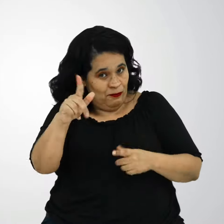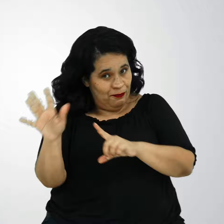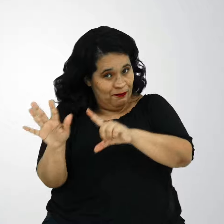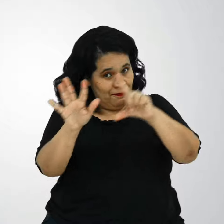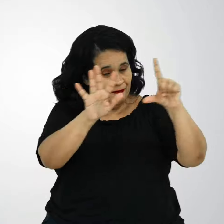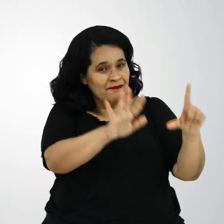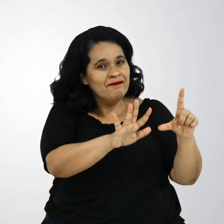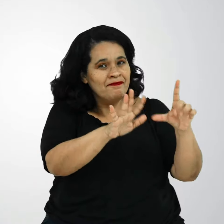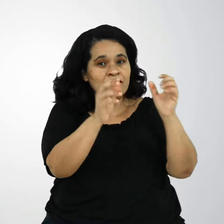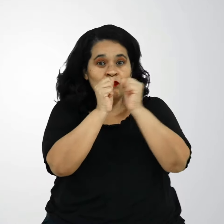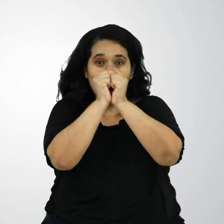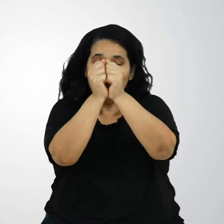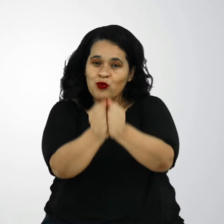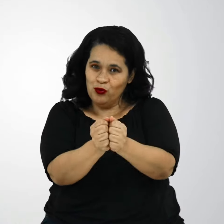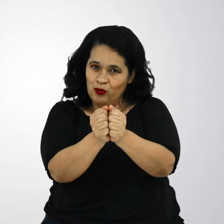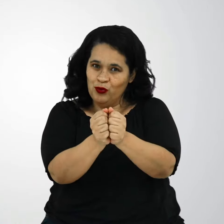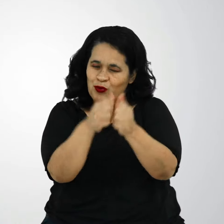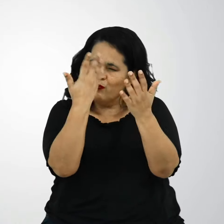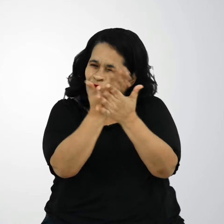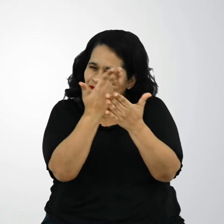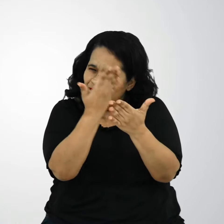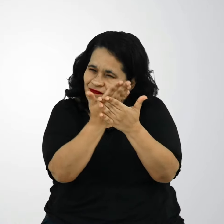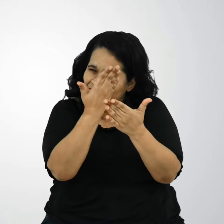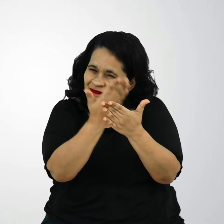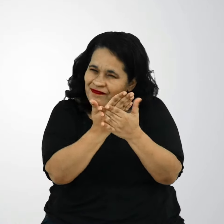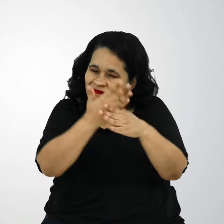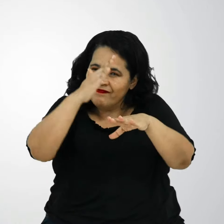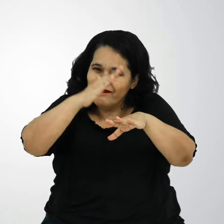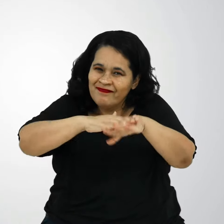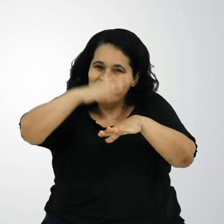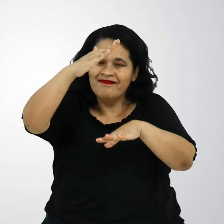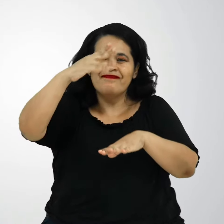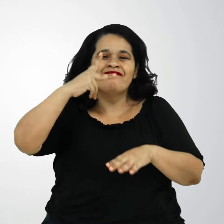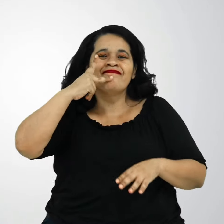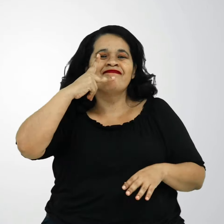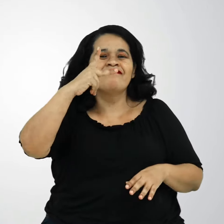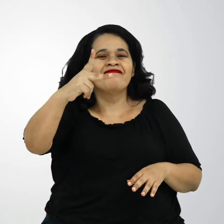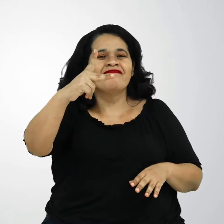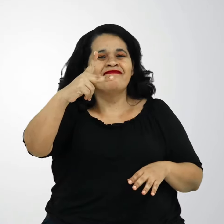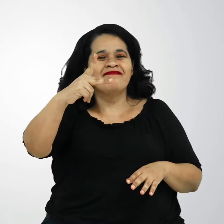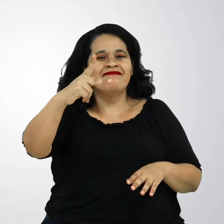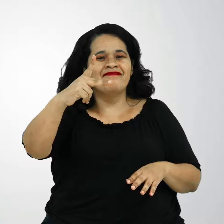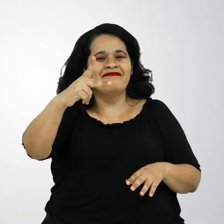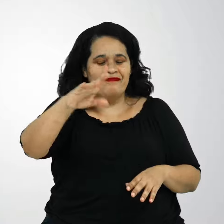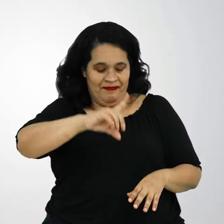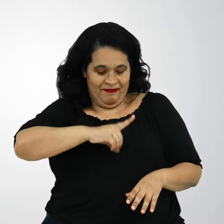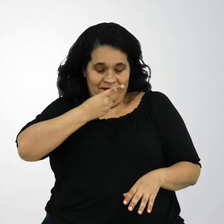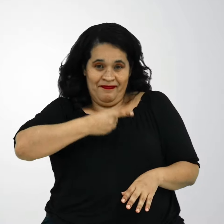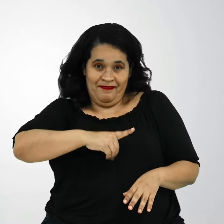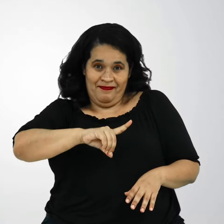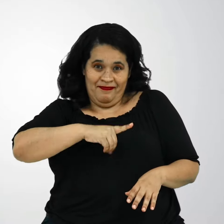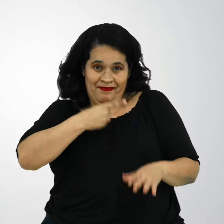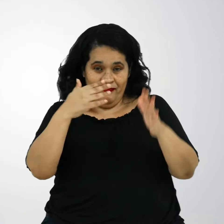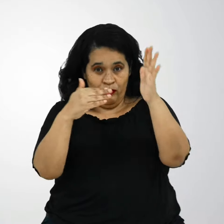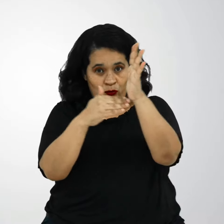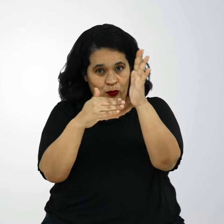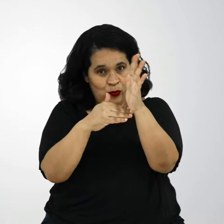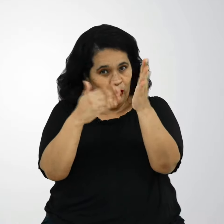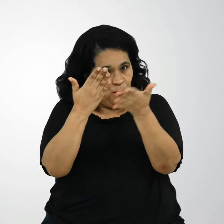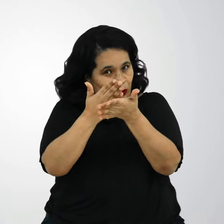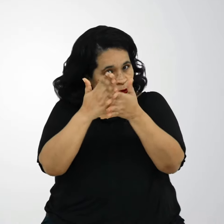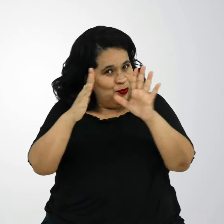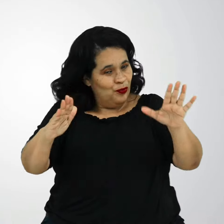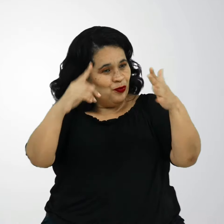juntos novamente para estudar mais uma profecia do livro do profeta Daniel. Será o último programa dessa